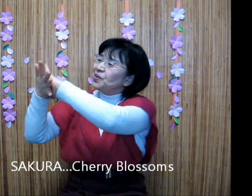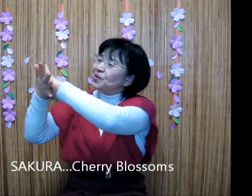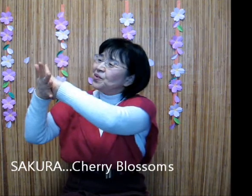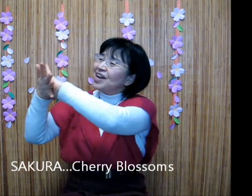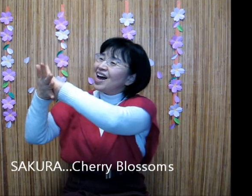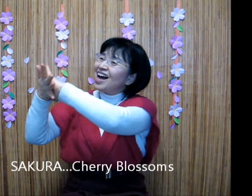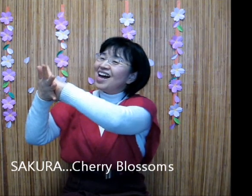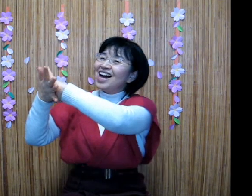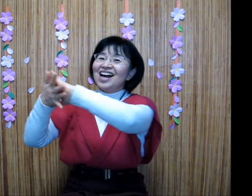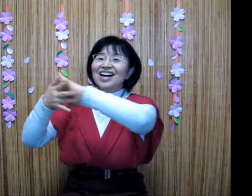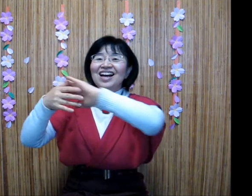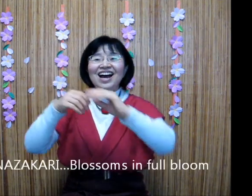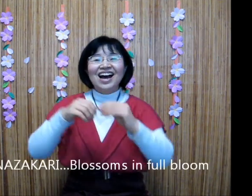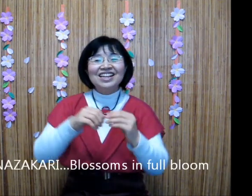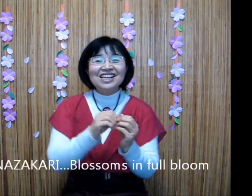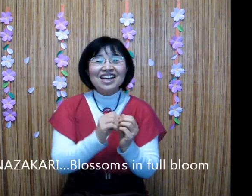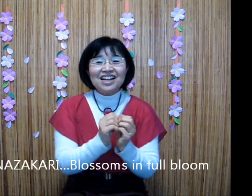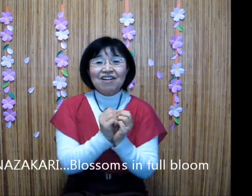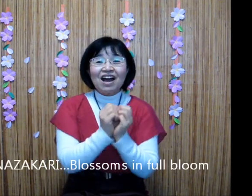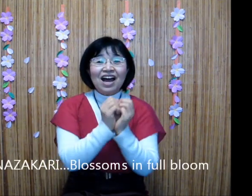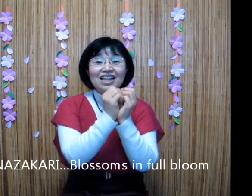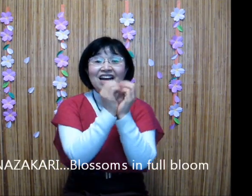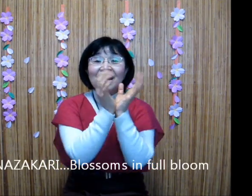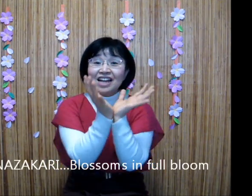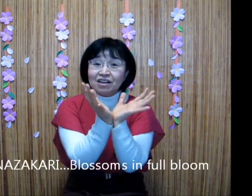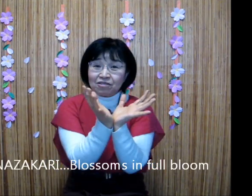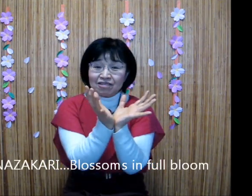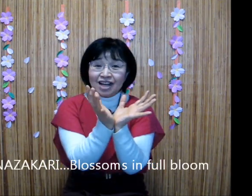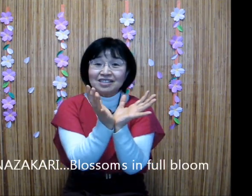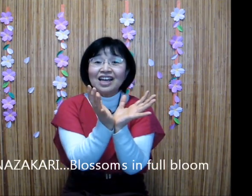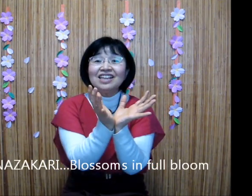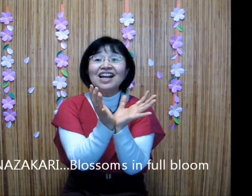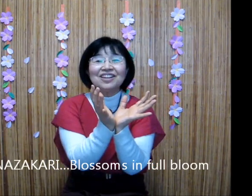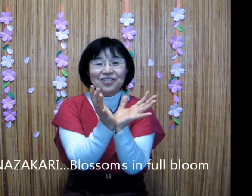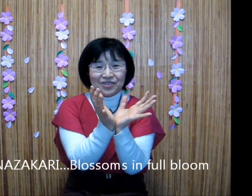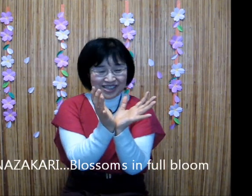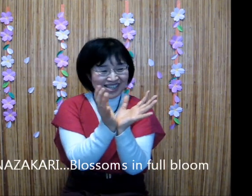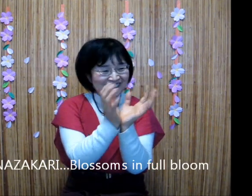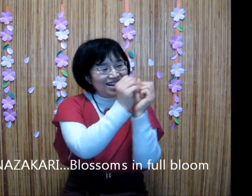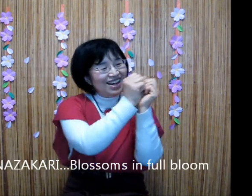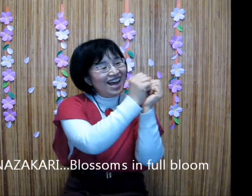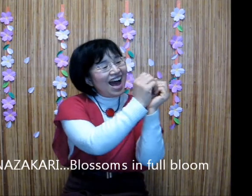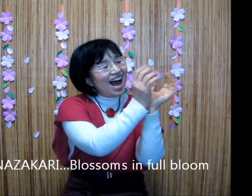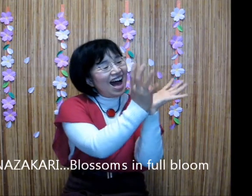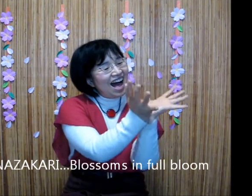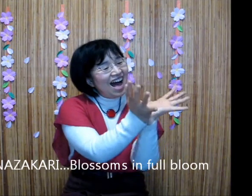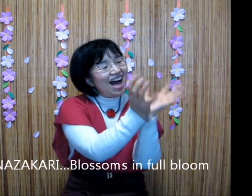桜。花盛りは花が開く、たくさん開いている様子です。